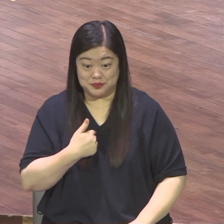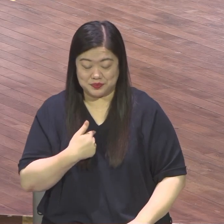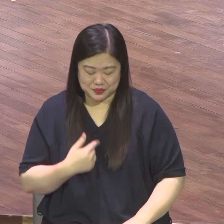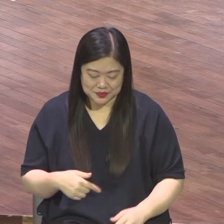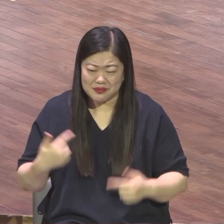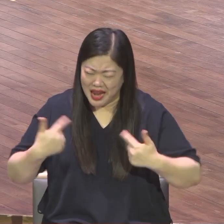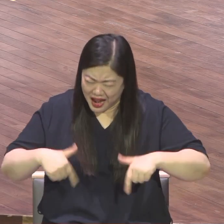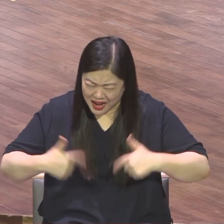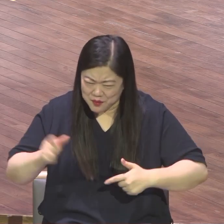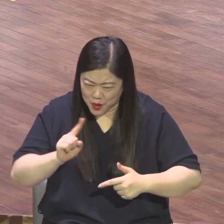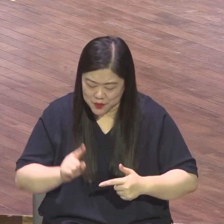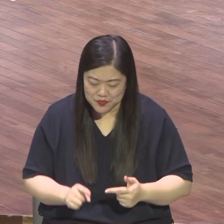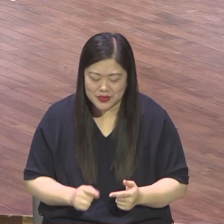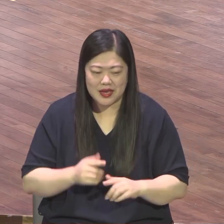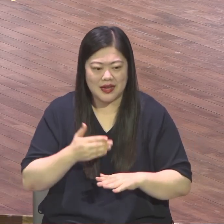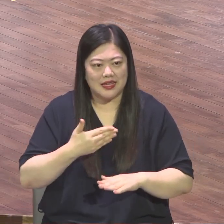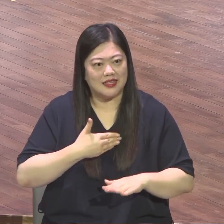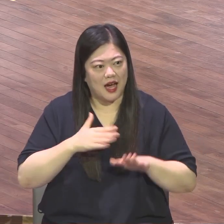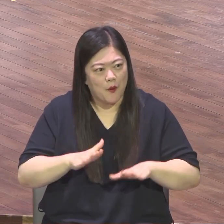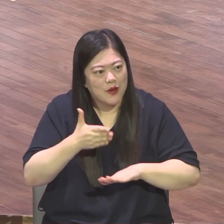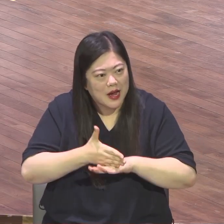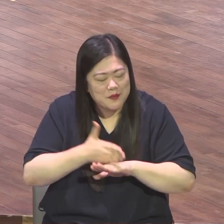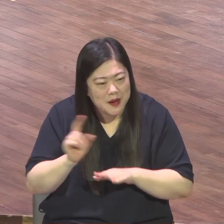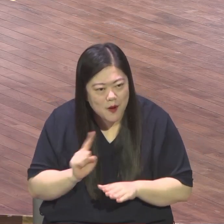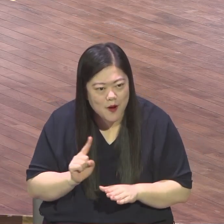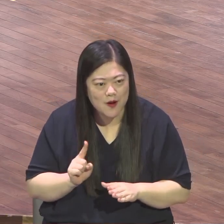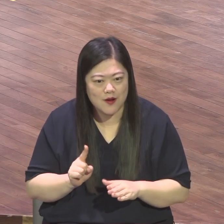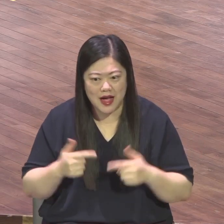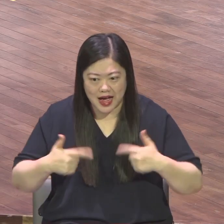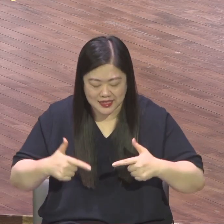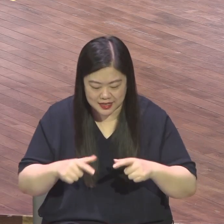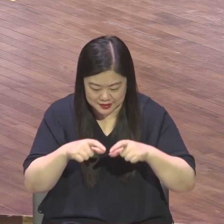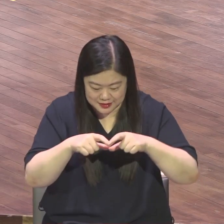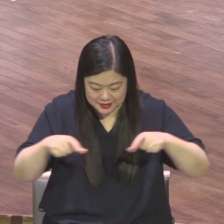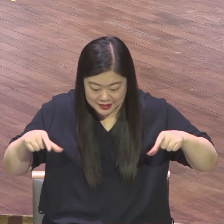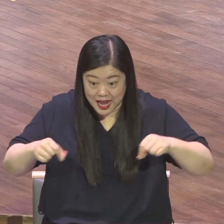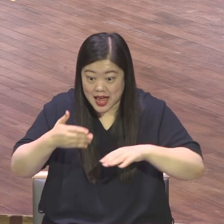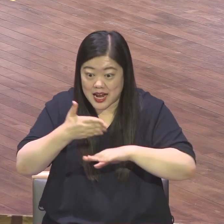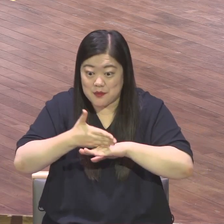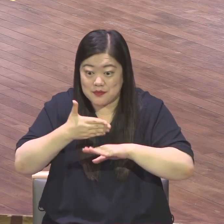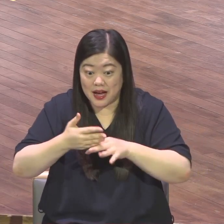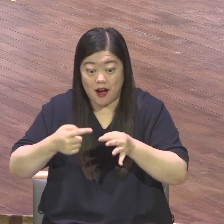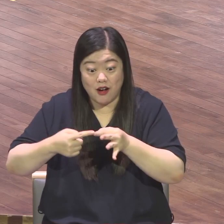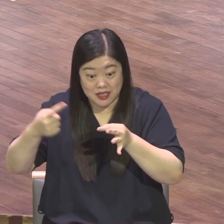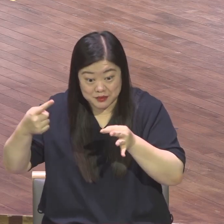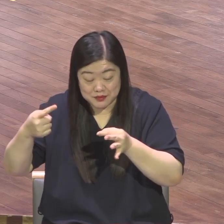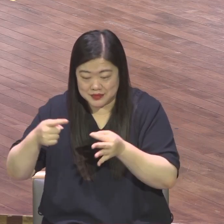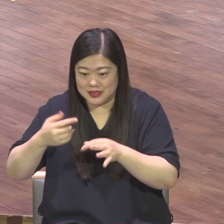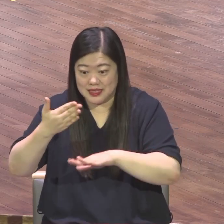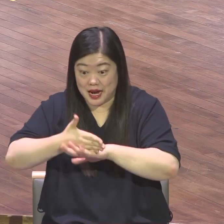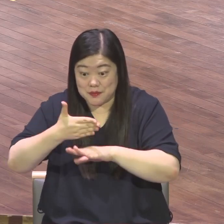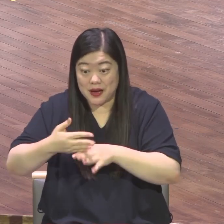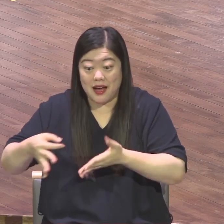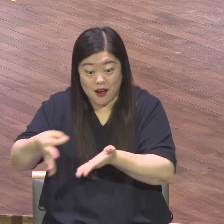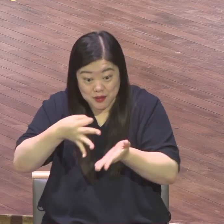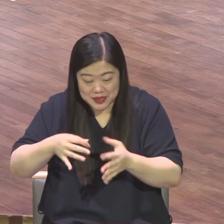감사 감사 제목 찾아서 주일은 그럼 따로 감사 따로 예물 드립니다.